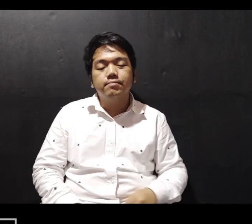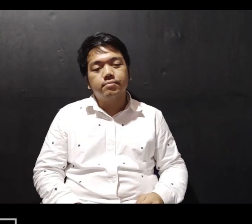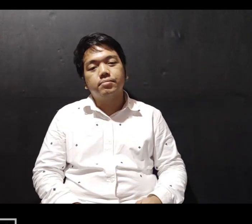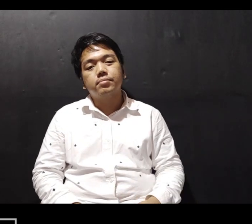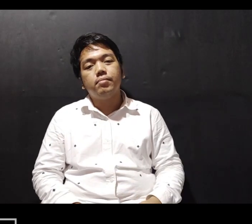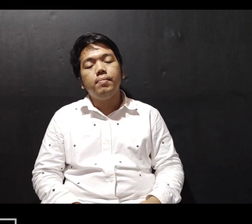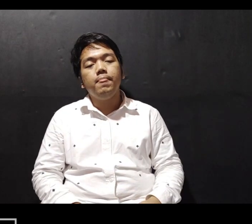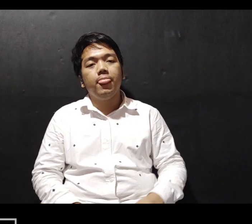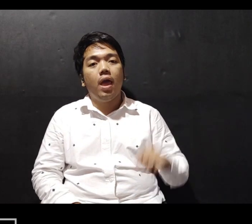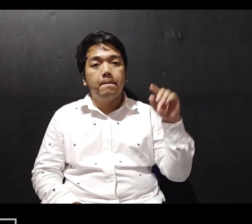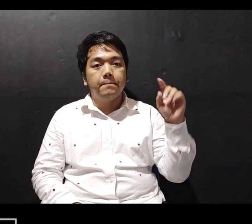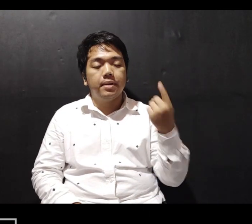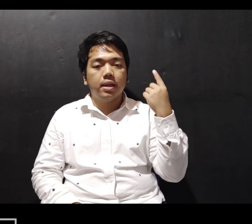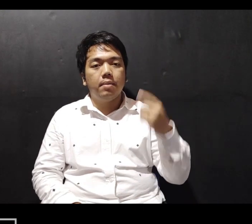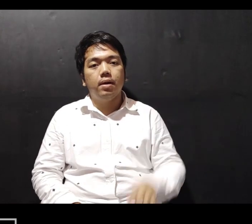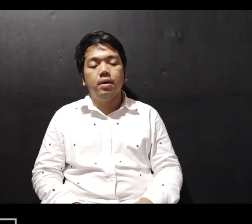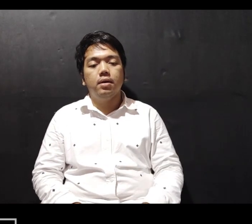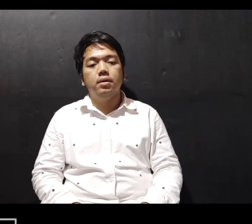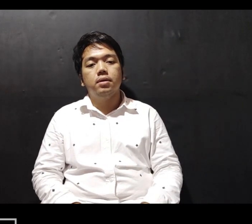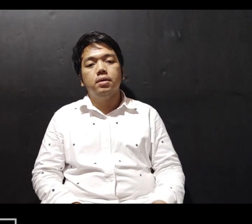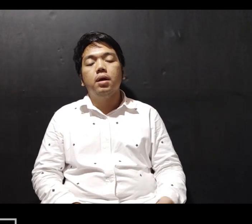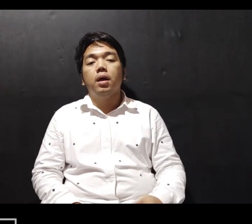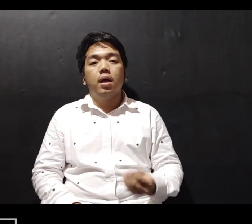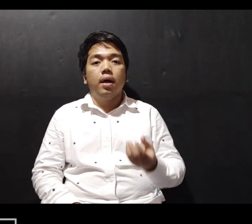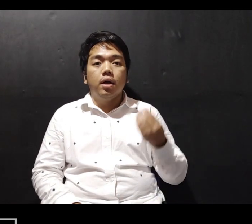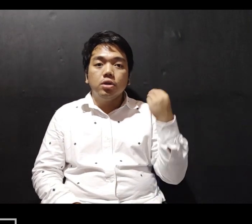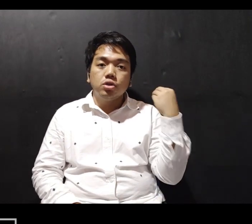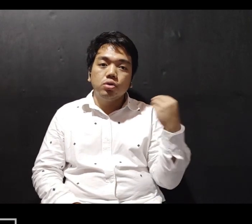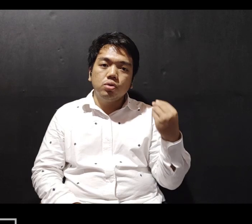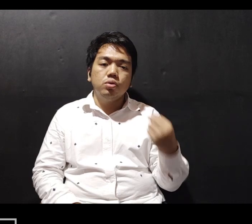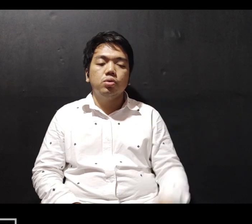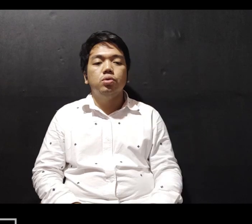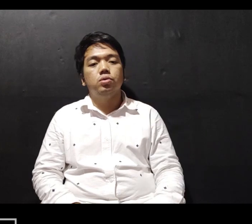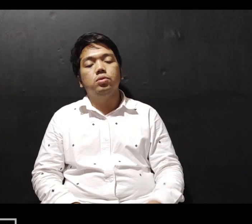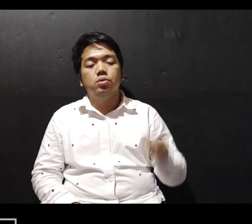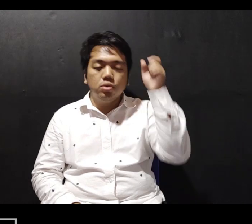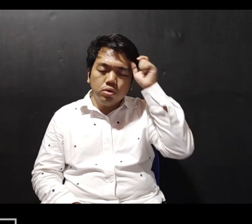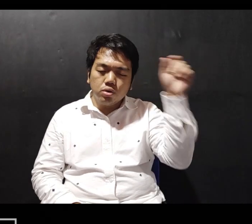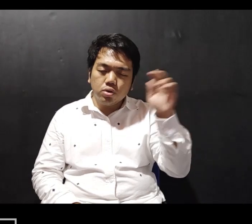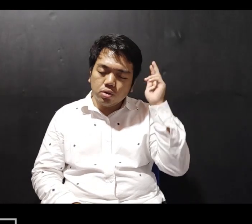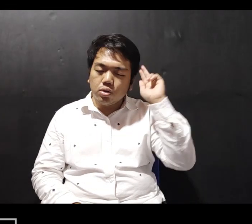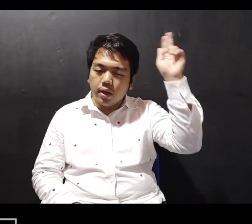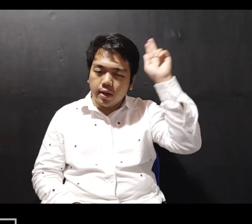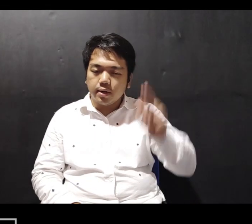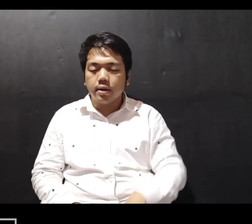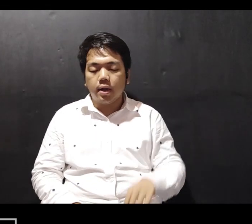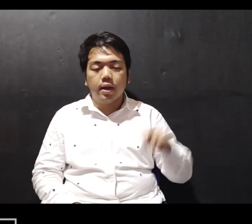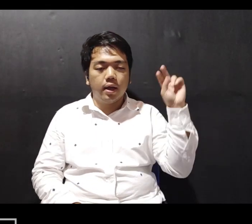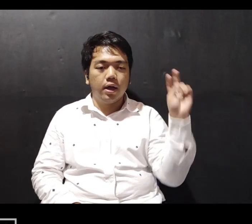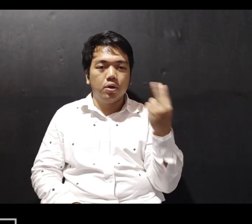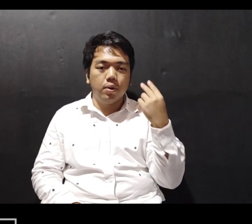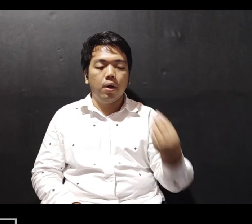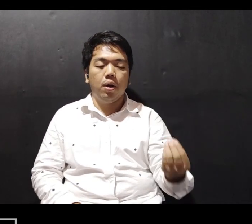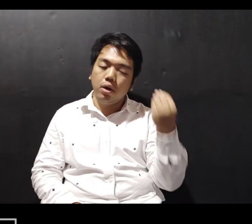adalah waiting for God. Dan kata yang kedua adalah waiting on God. Banyak